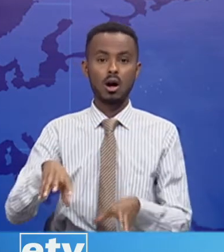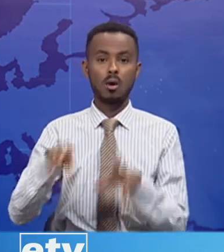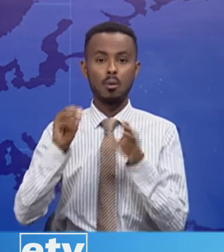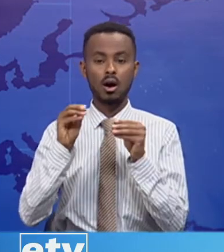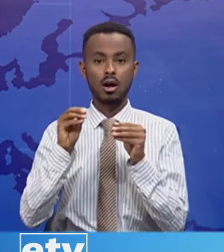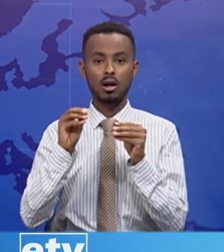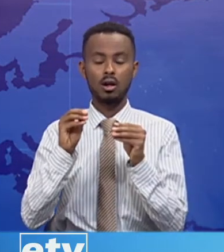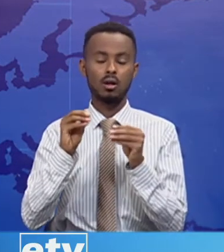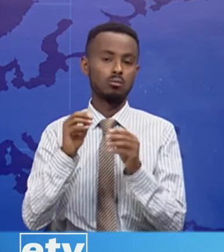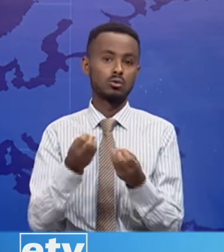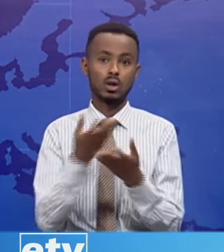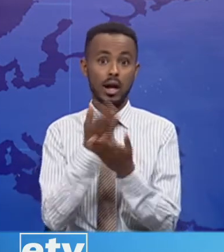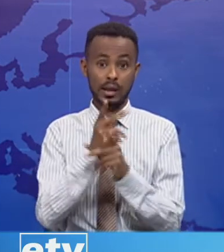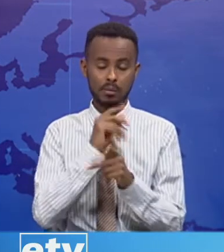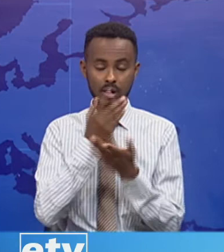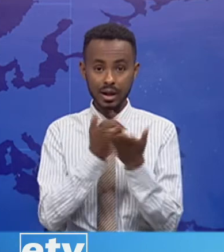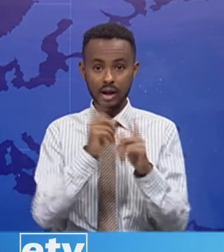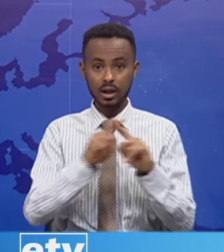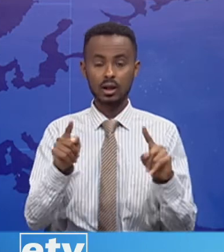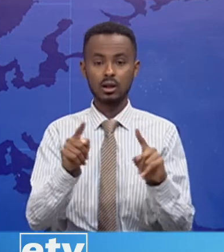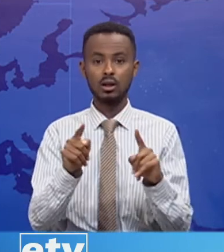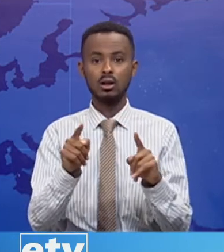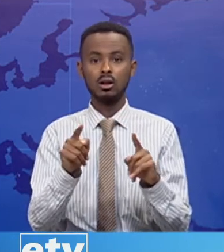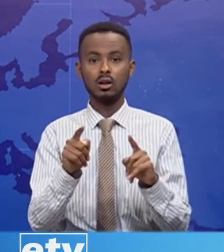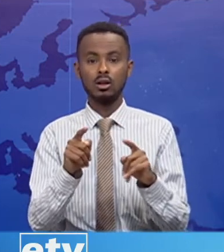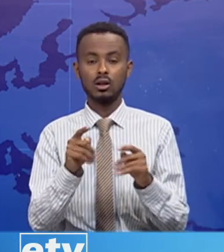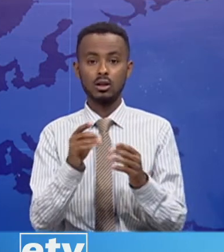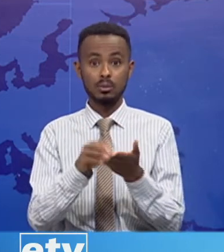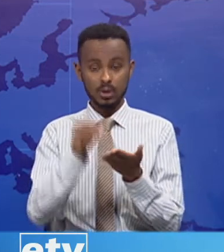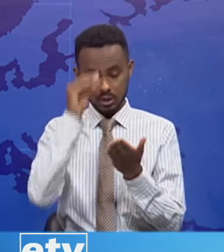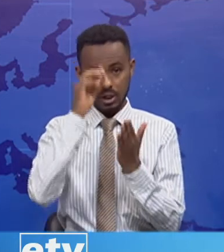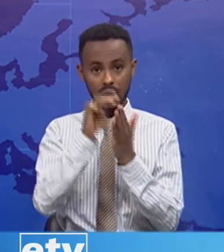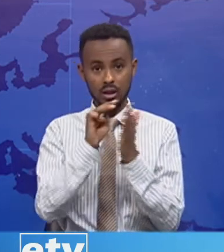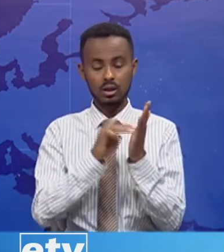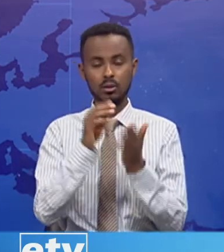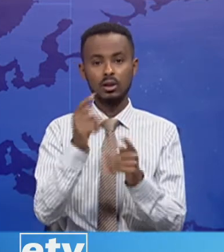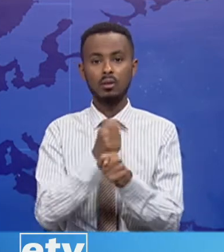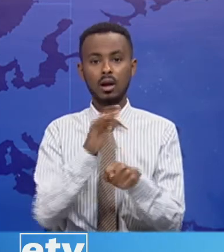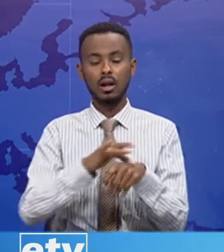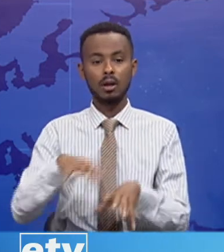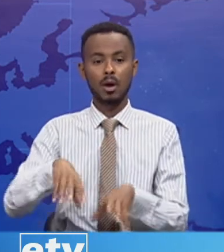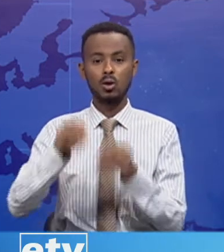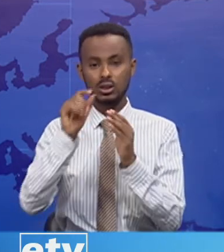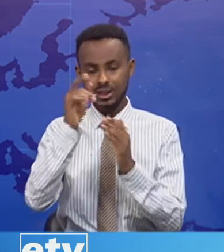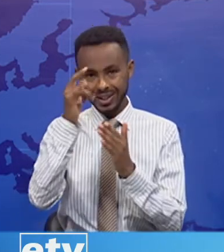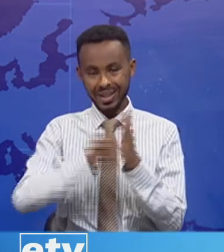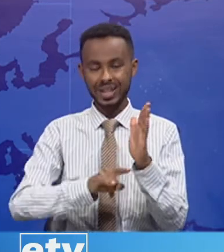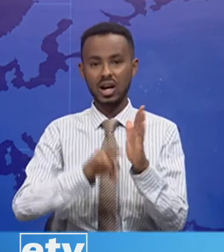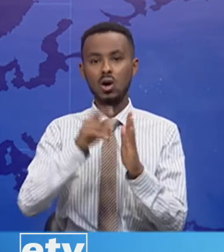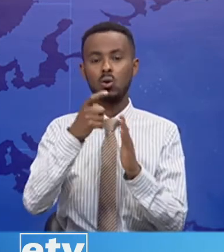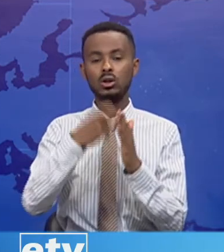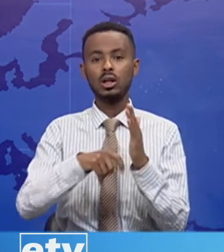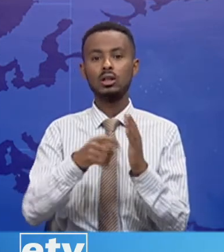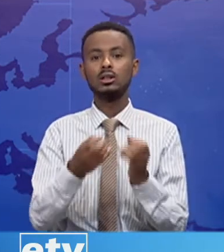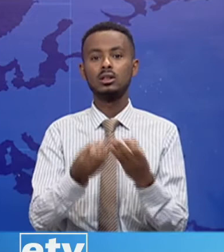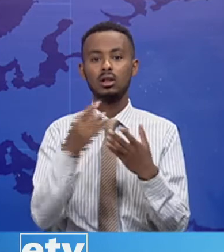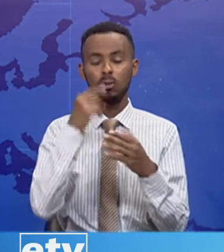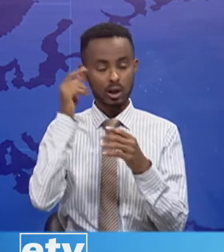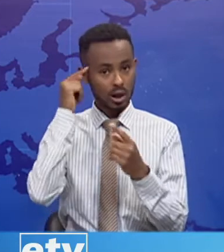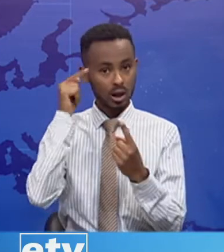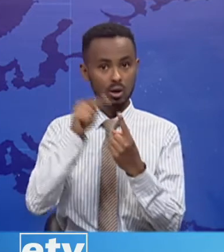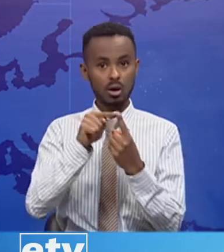እንዲቀር አይጠበቅም። ነገር ግን የሆነ ካርክሪ ስርዓተ ትምህርት ትግበራ ላይ ተማሪዎች ሚኒመም ዝቅተኛ ውጤት ስንት ተብሎ ነው